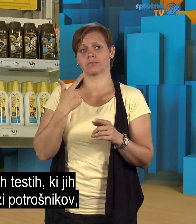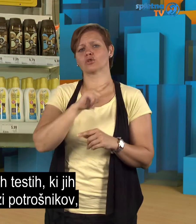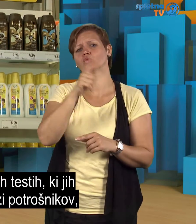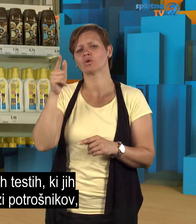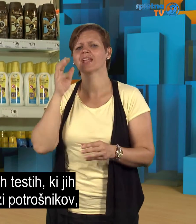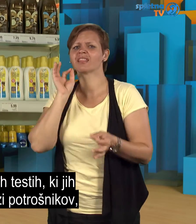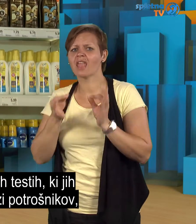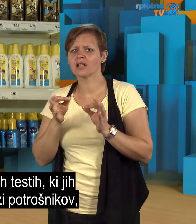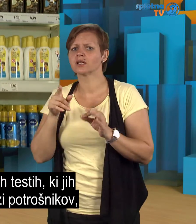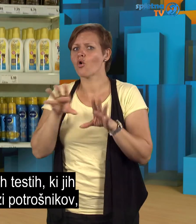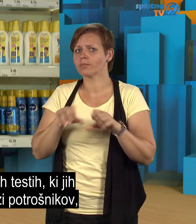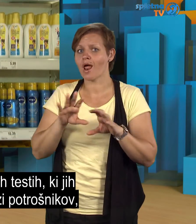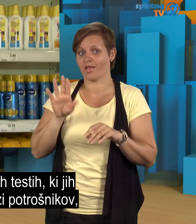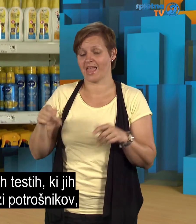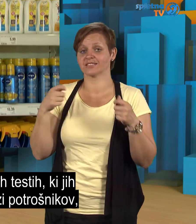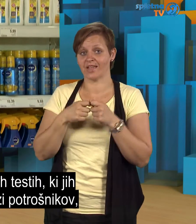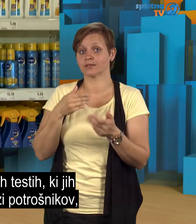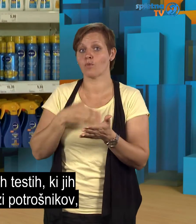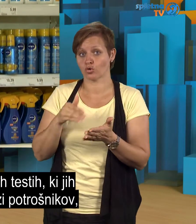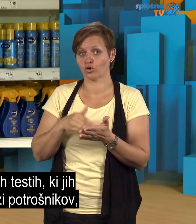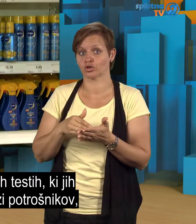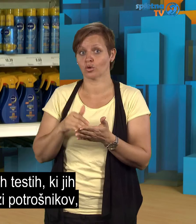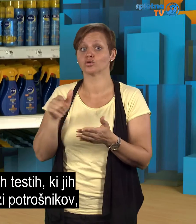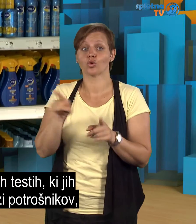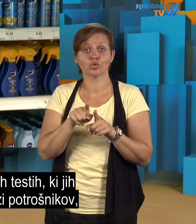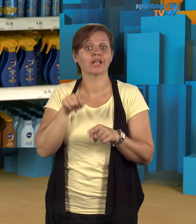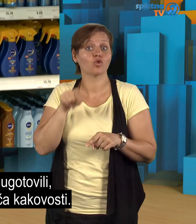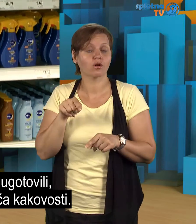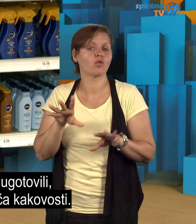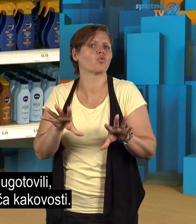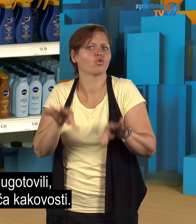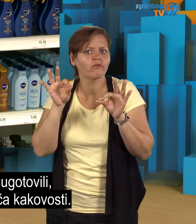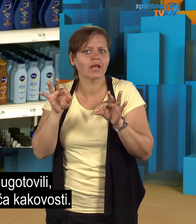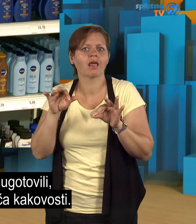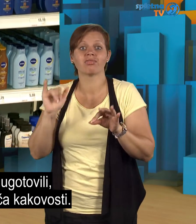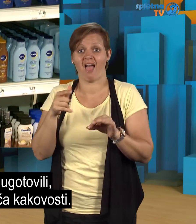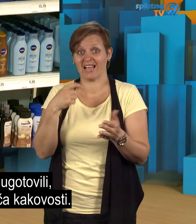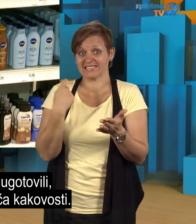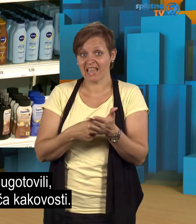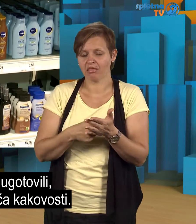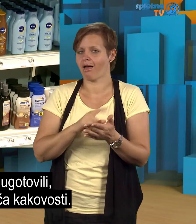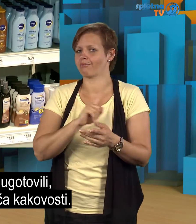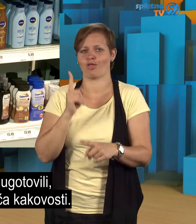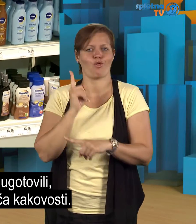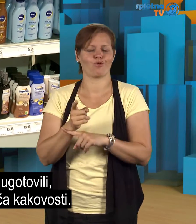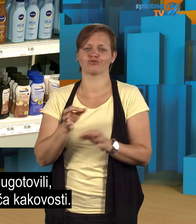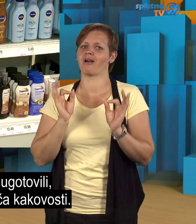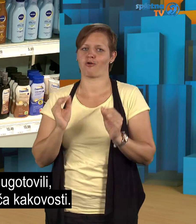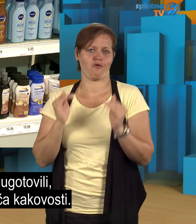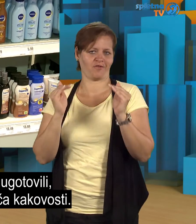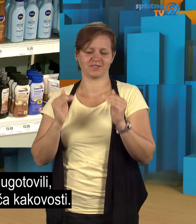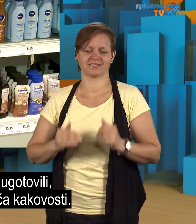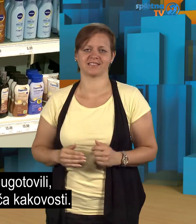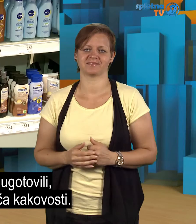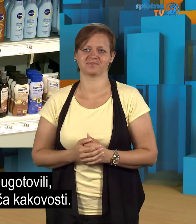Tako kot pri drugih testih, ki jih opravljajo na Zvezi potrošnikov, so tudi tokrat ugotovili, da cena ne določa kakovosti.